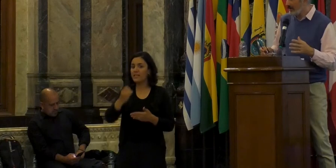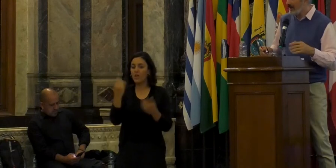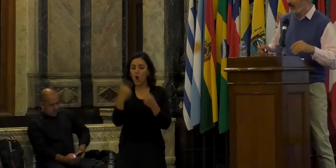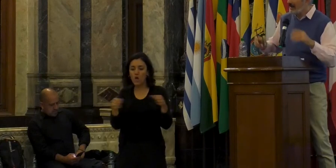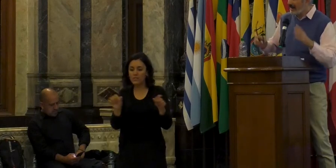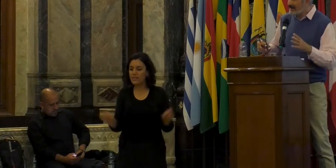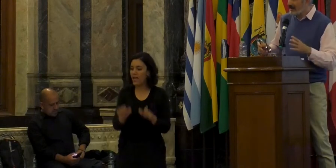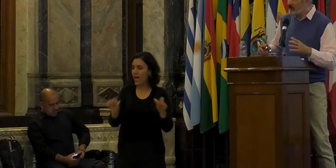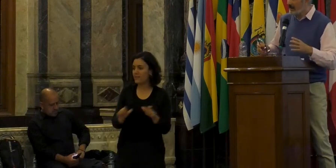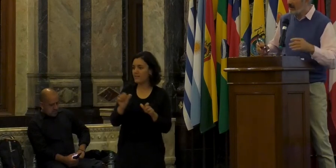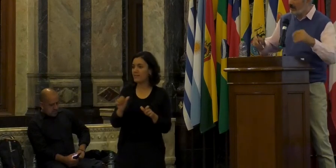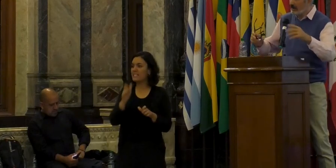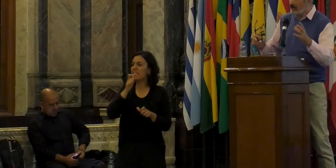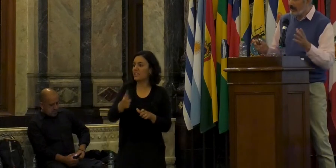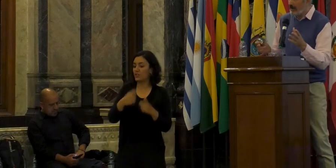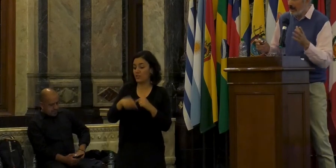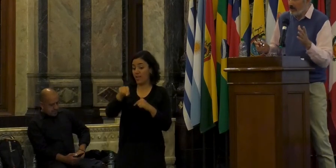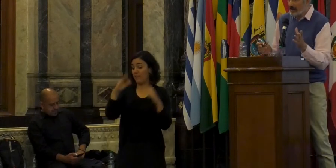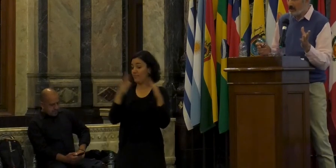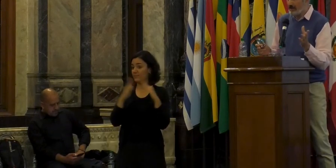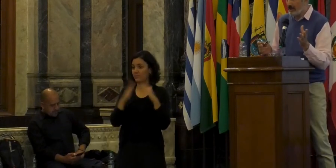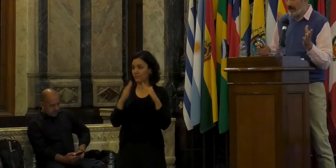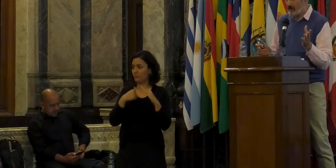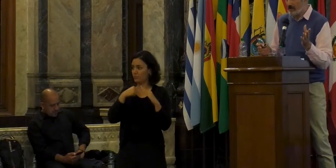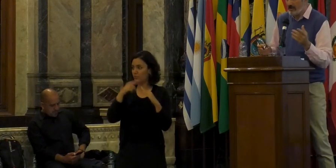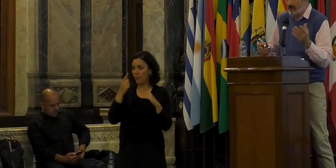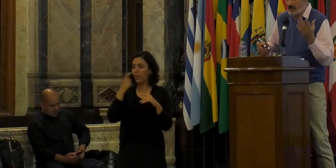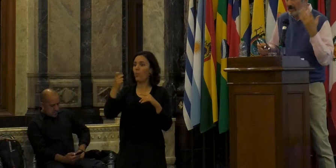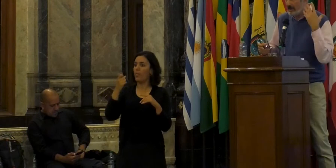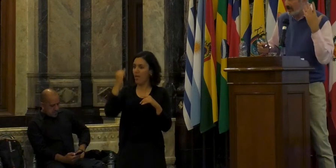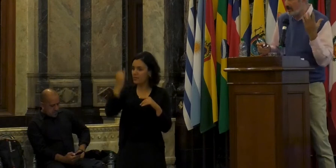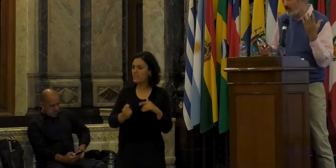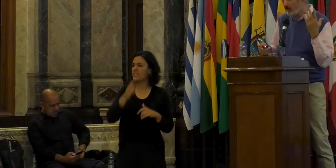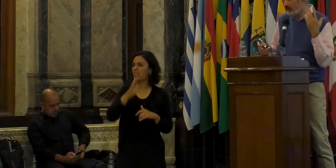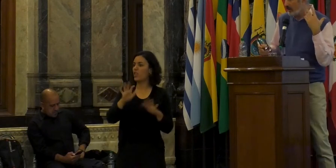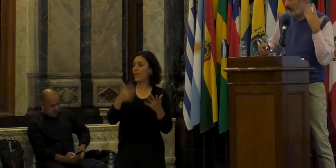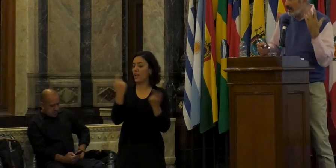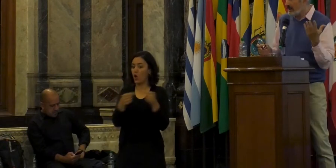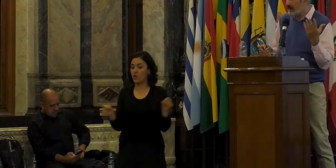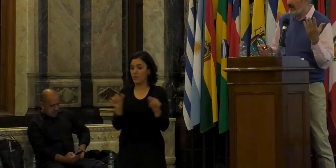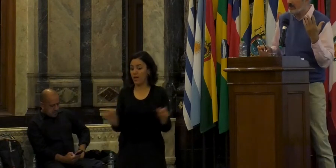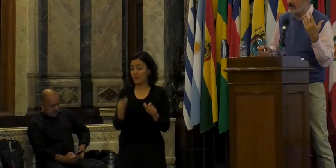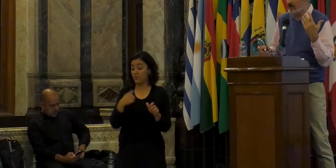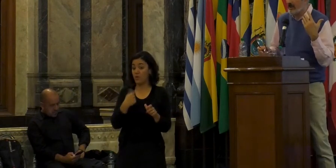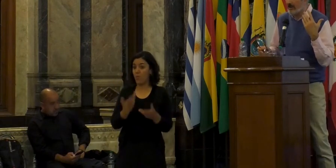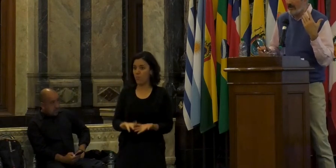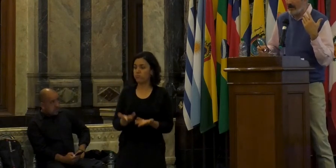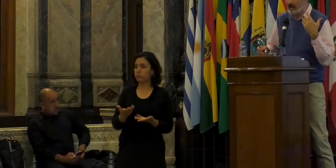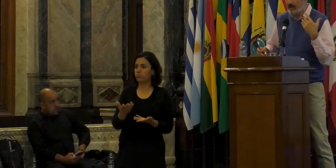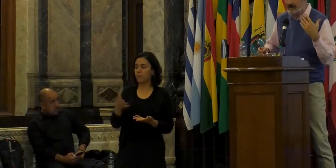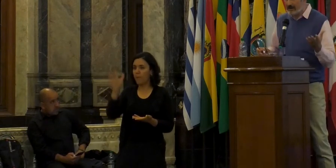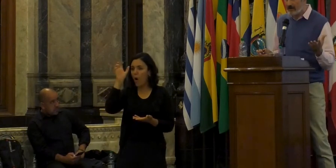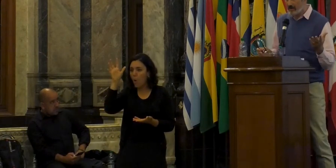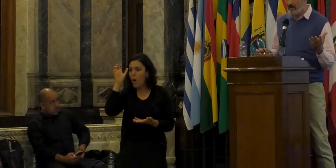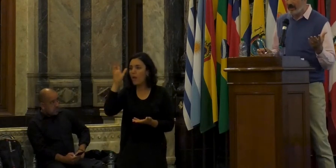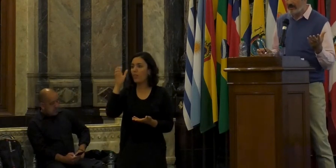sentido. Y la casa es justamente el lugar donde encontramos sentido a las cosas. Yo, de pronto, cuando la oí decir eso, yo recordaba